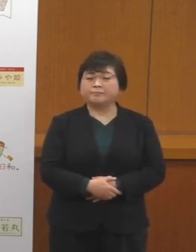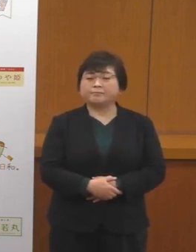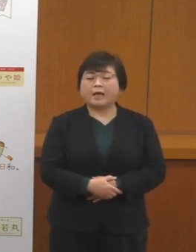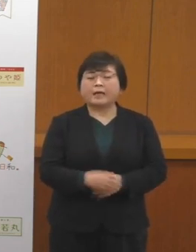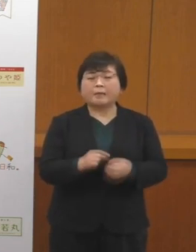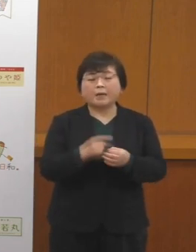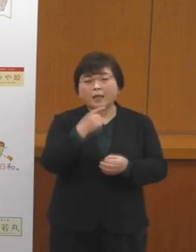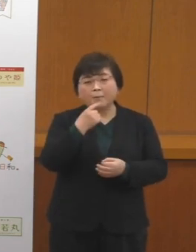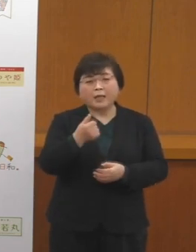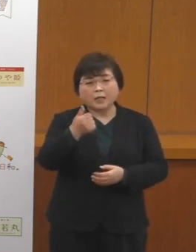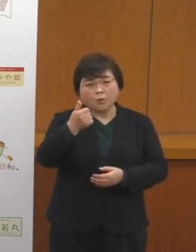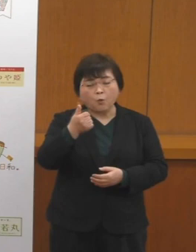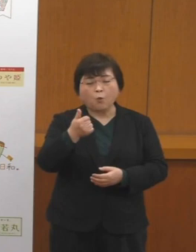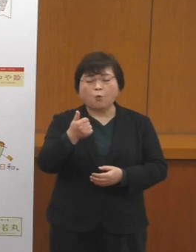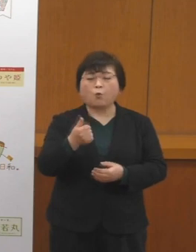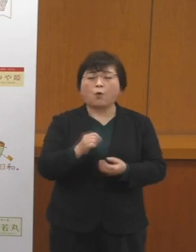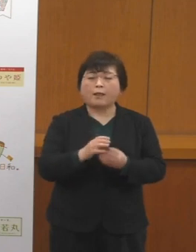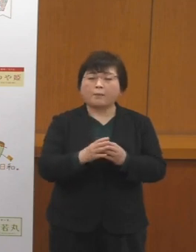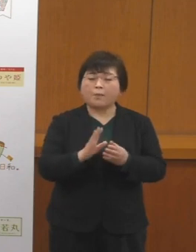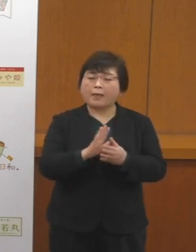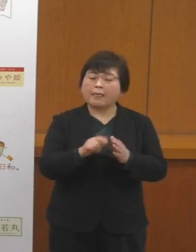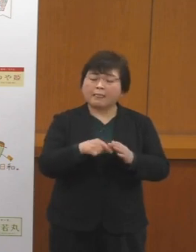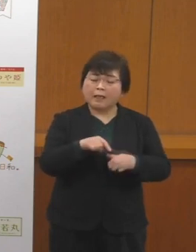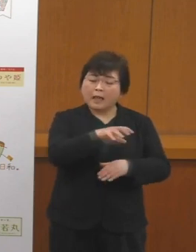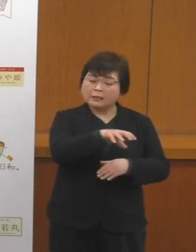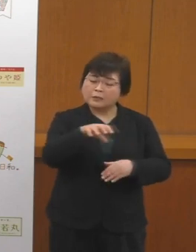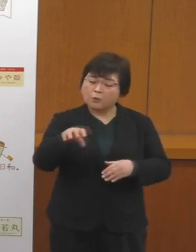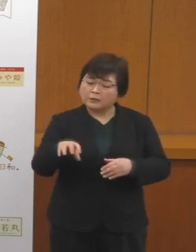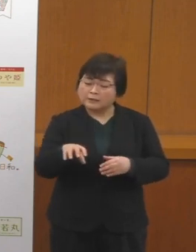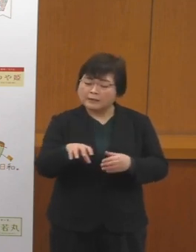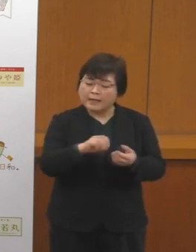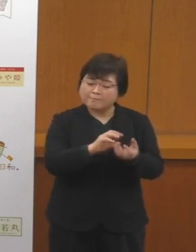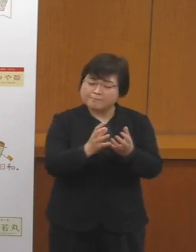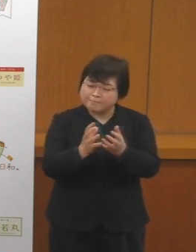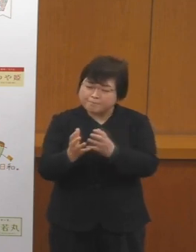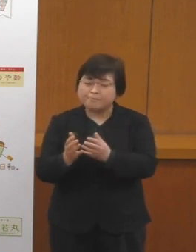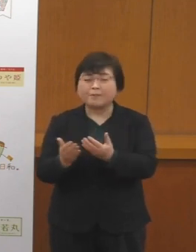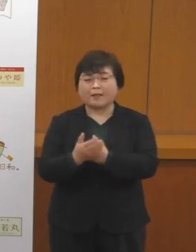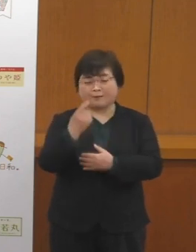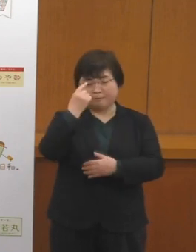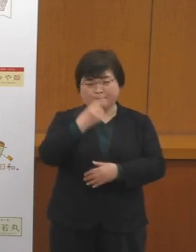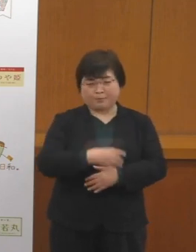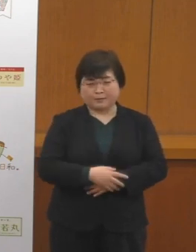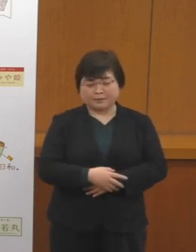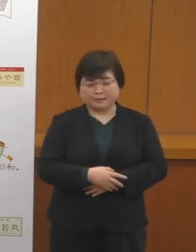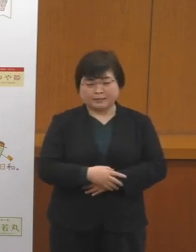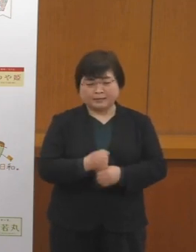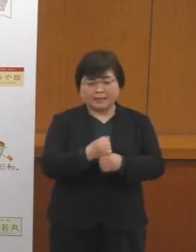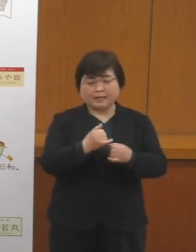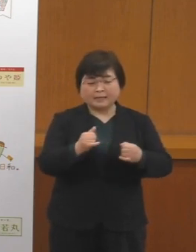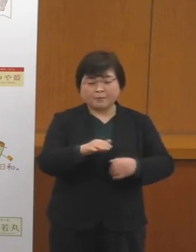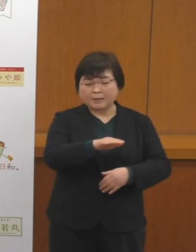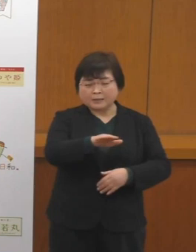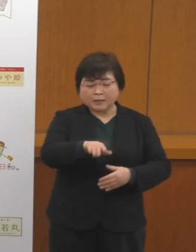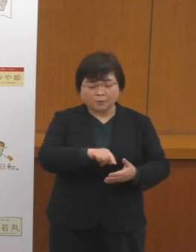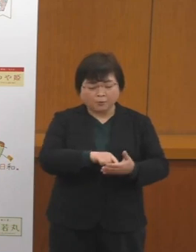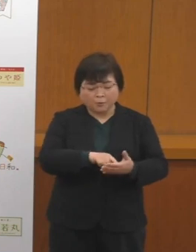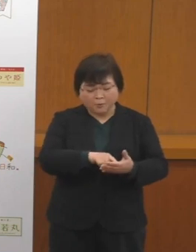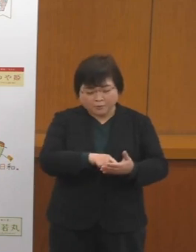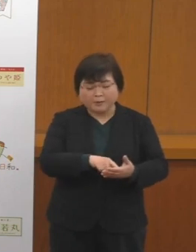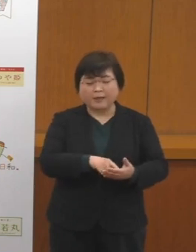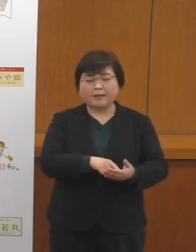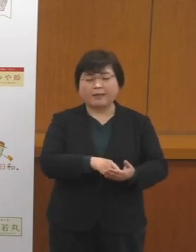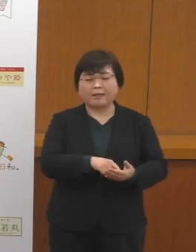山形紅葉の花をまもなく県内あちこちで満開を迎えますが生産者の皆様のご努力で